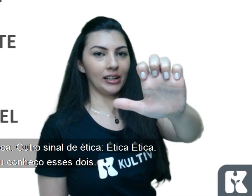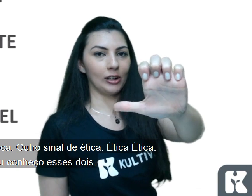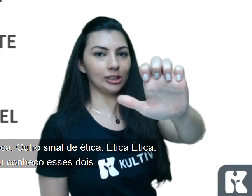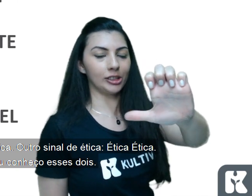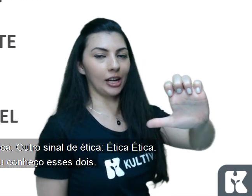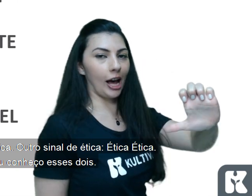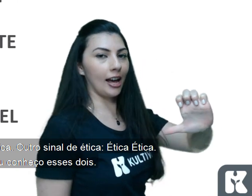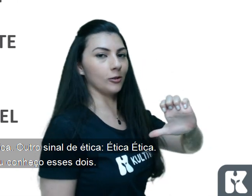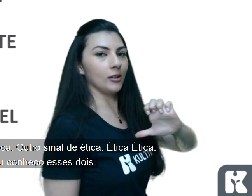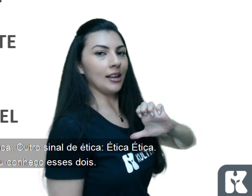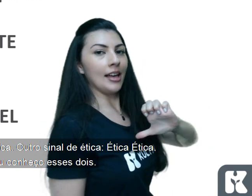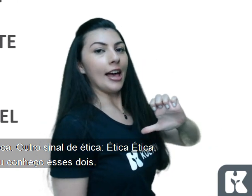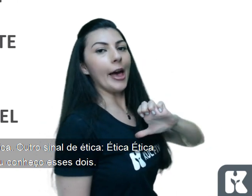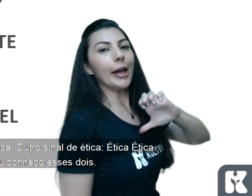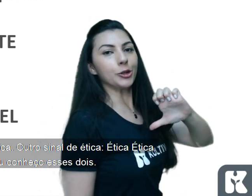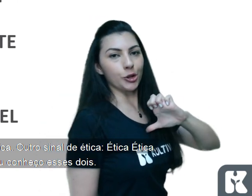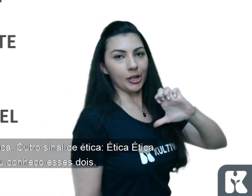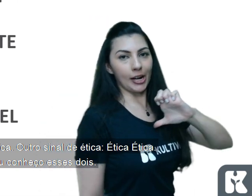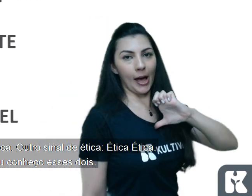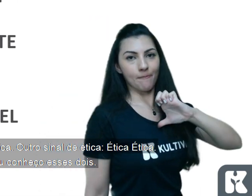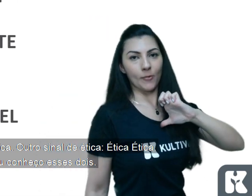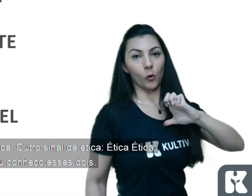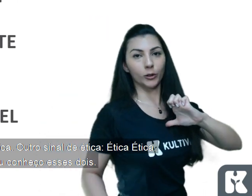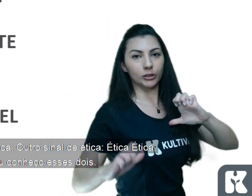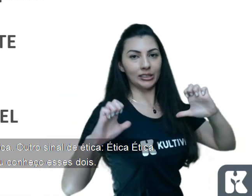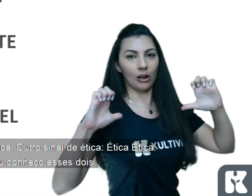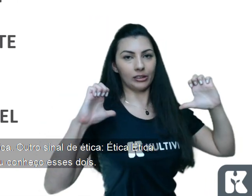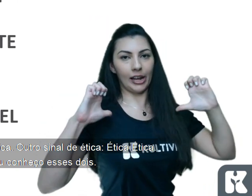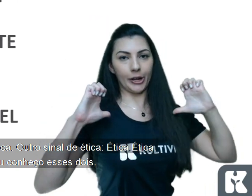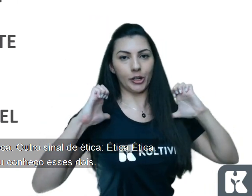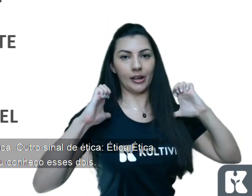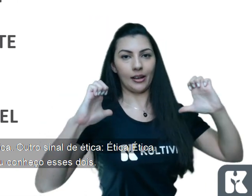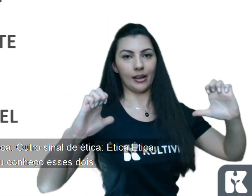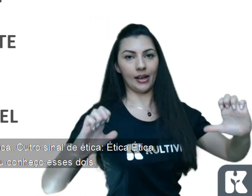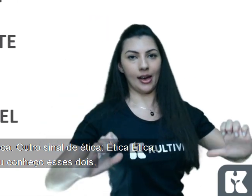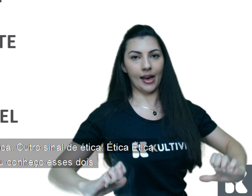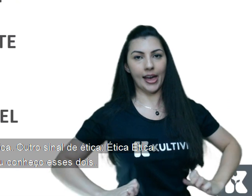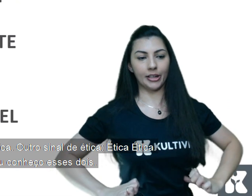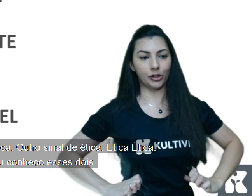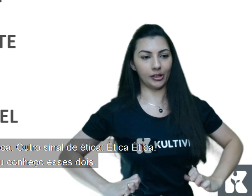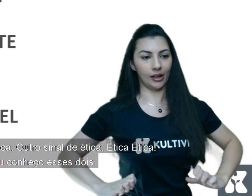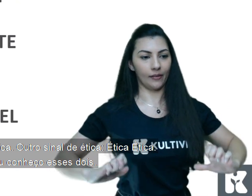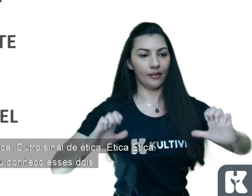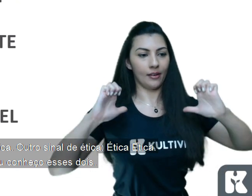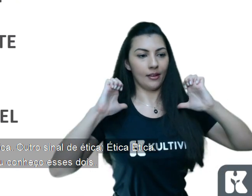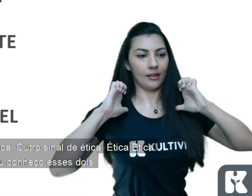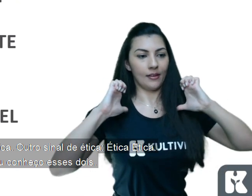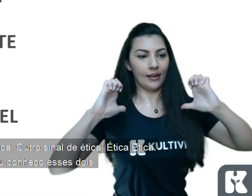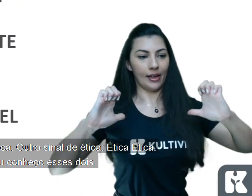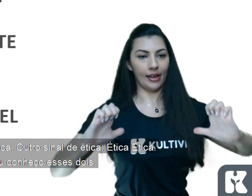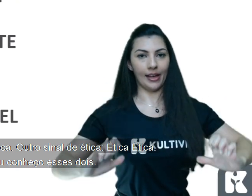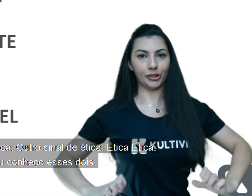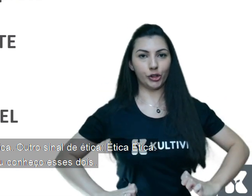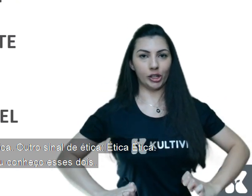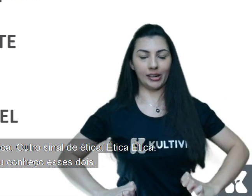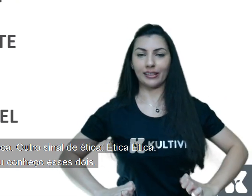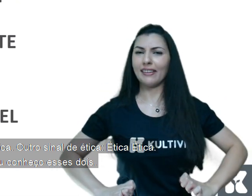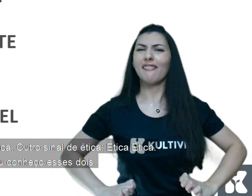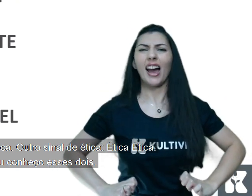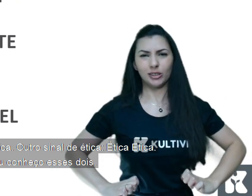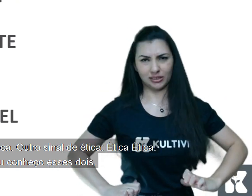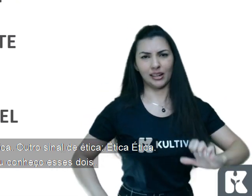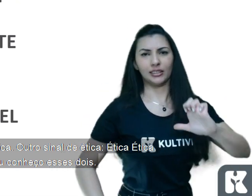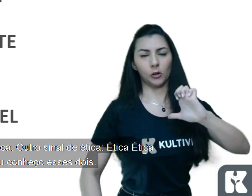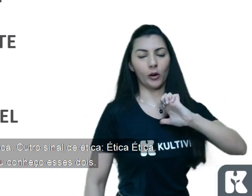com o dedão esticado. Ética. Outro sinal de ética. Ética. Ética.